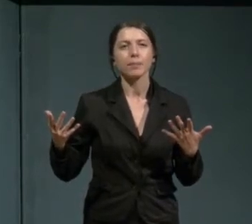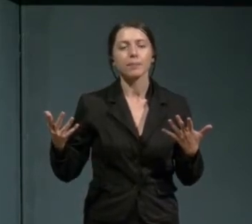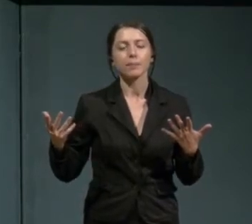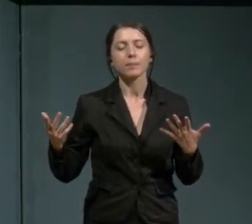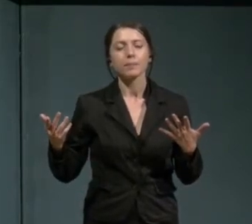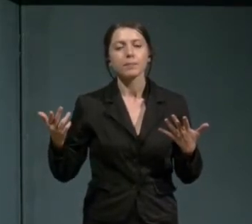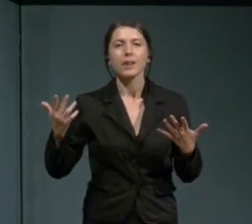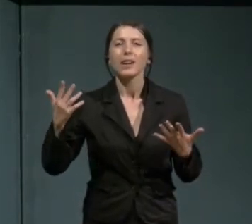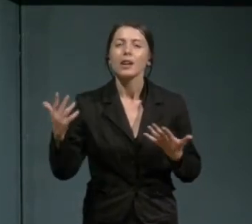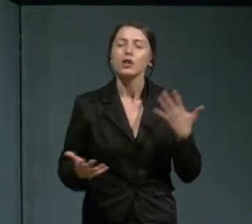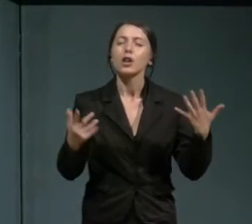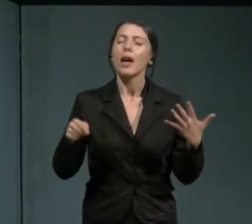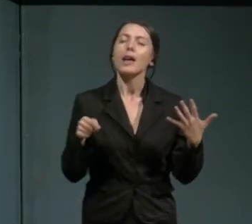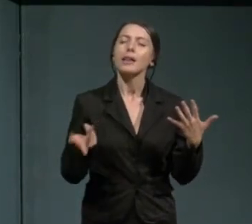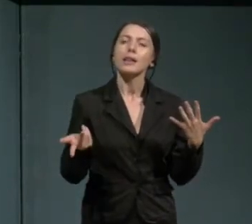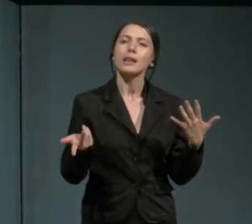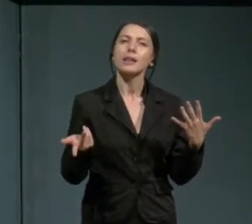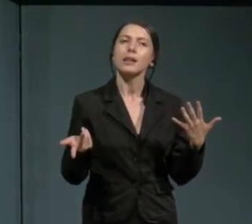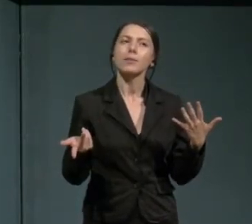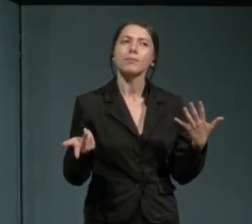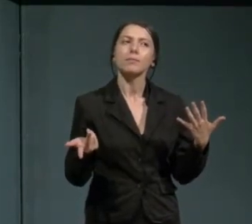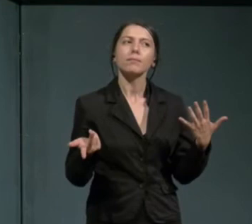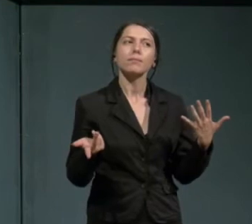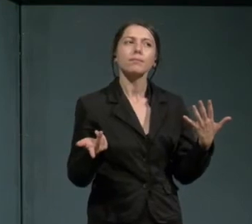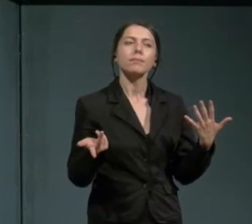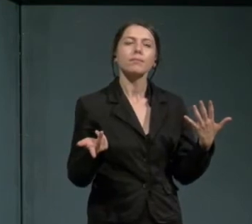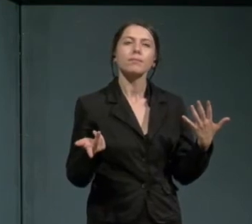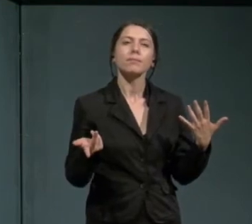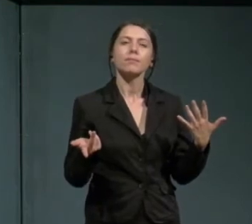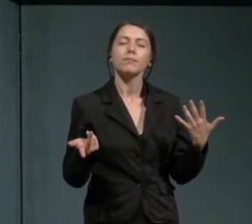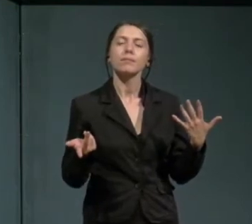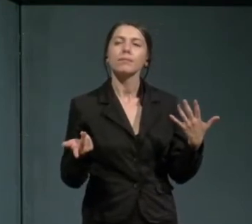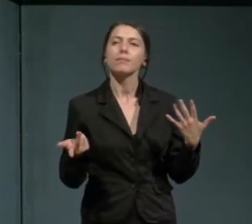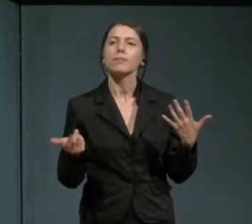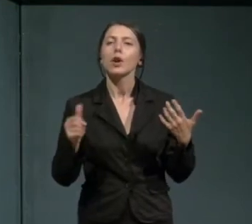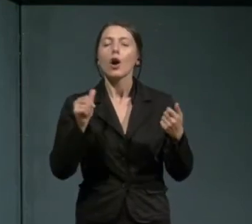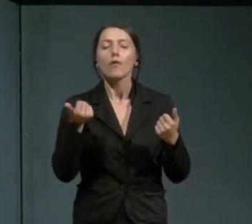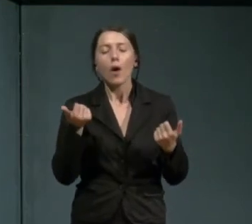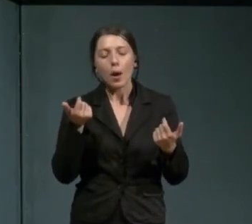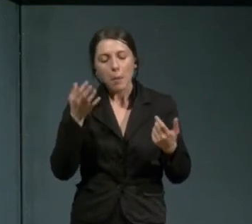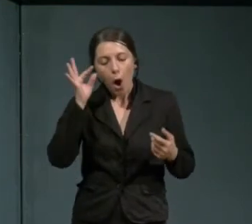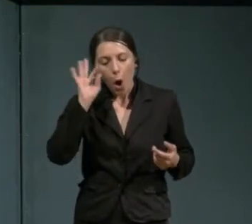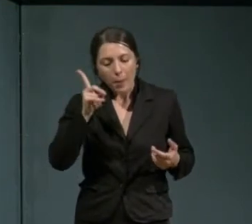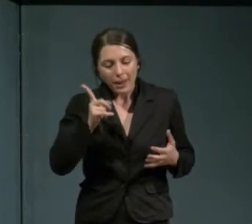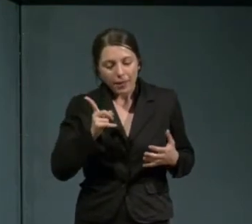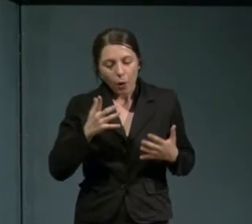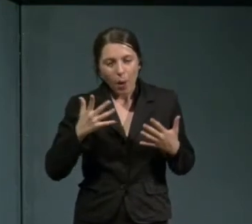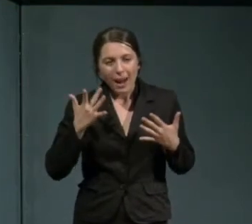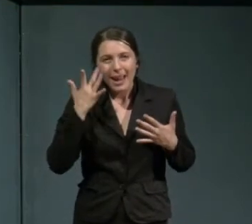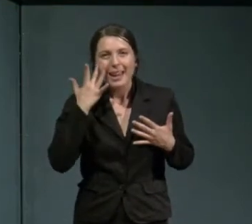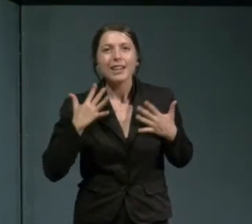per avere una sorta di rischio fisico rischio